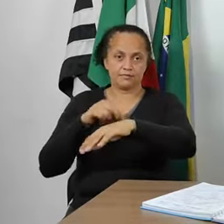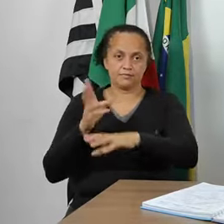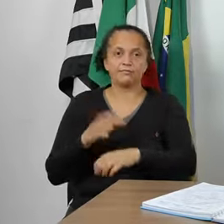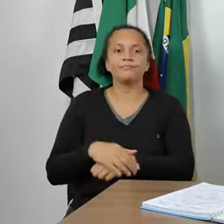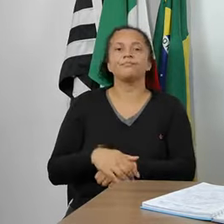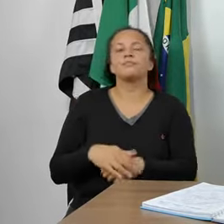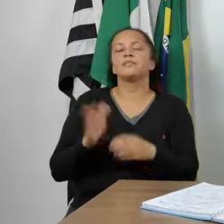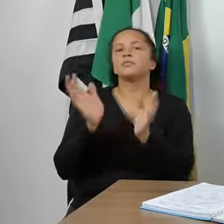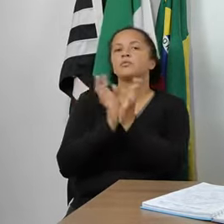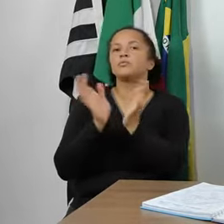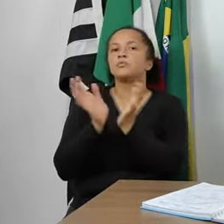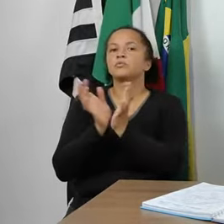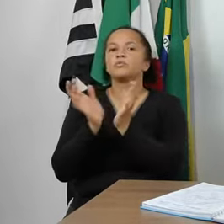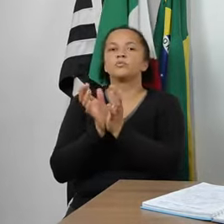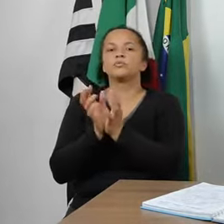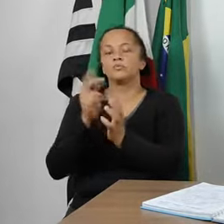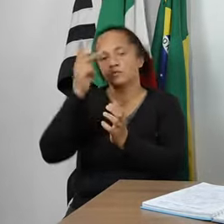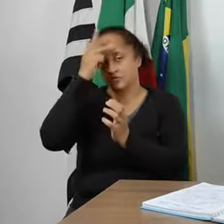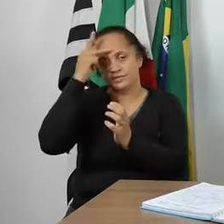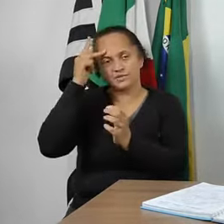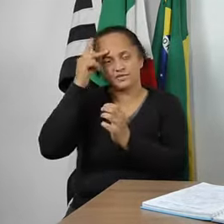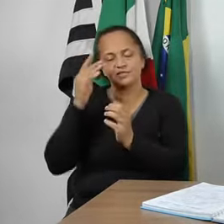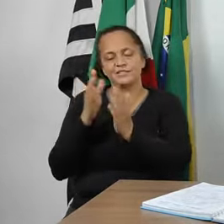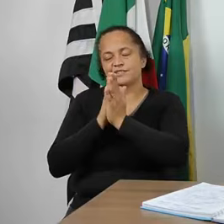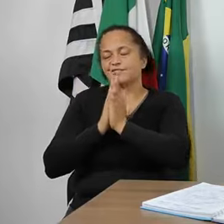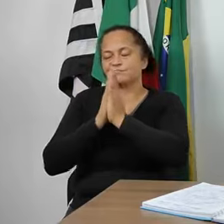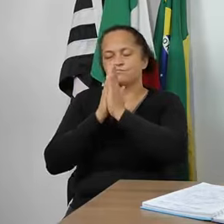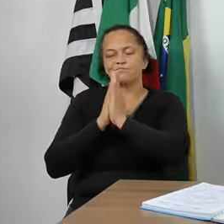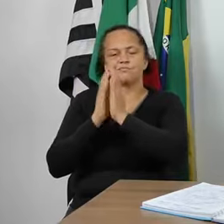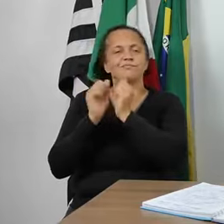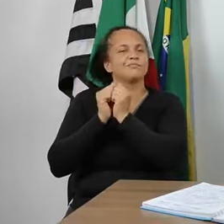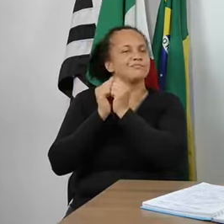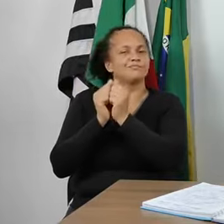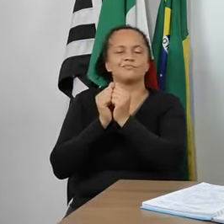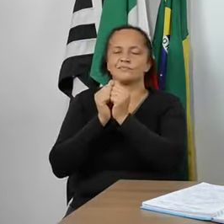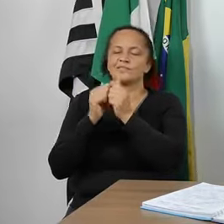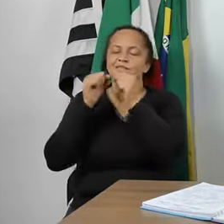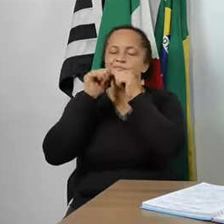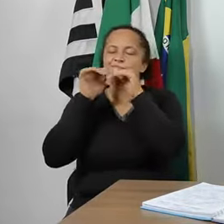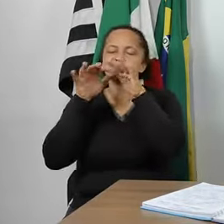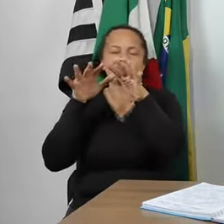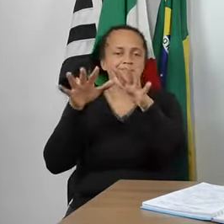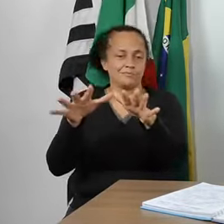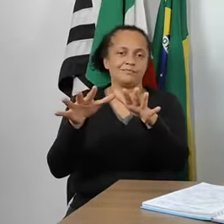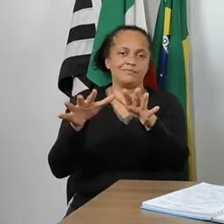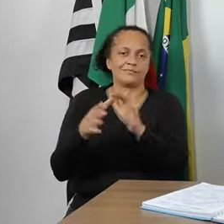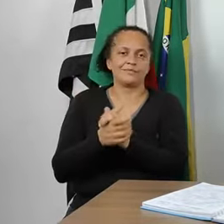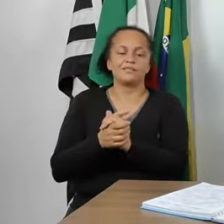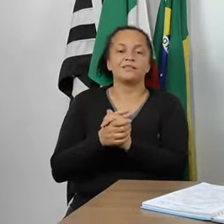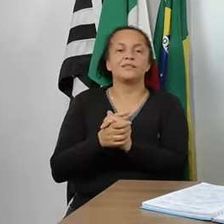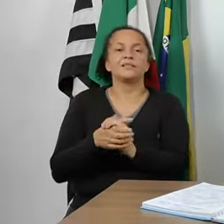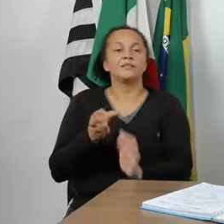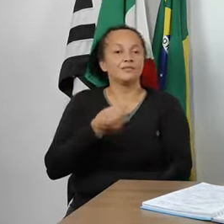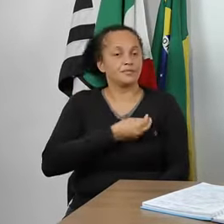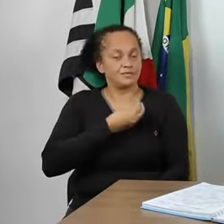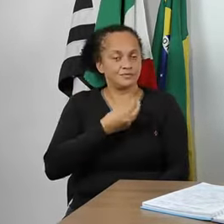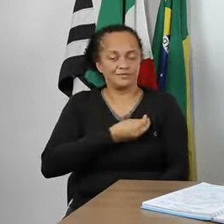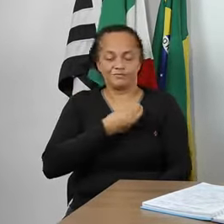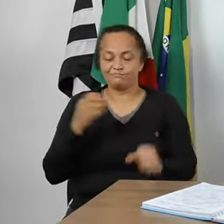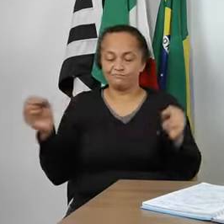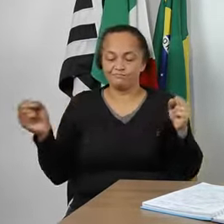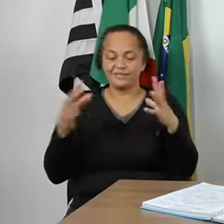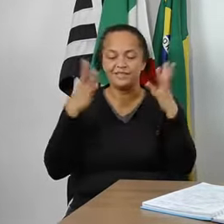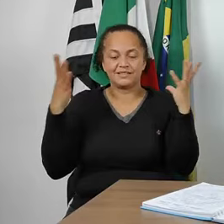está junto conosco nesse período de oração de intercessão e tem sido uma bênção. Nós temos vivido